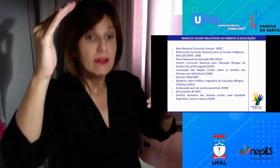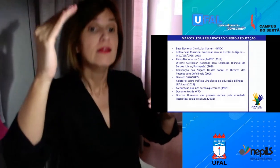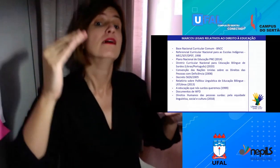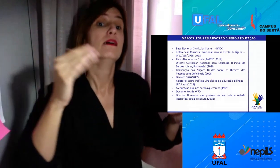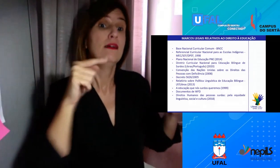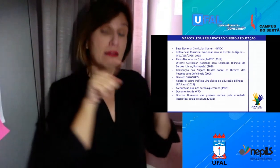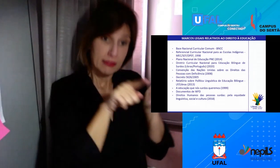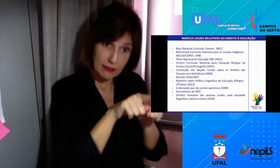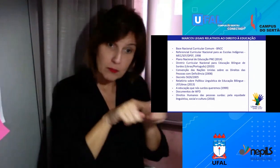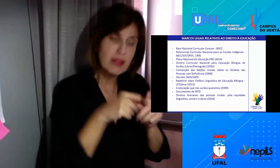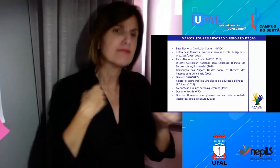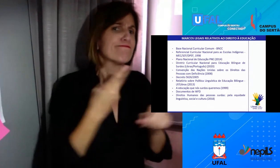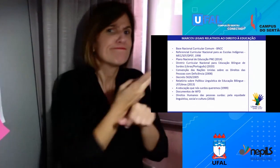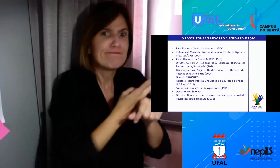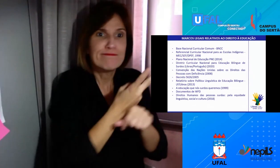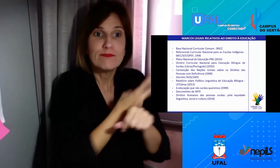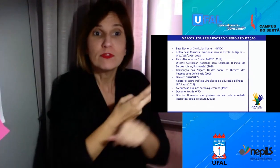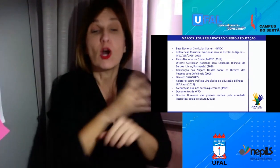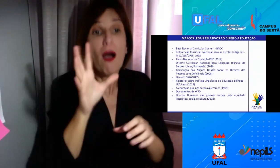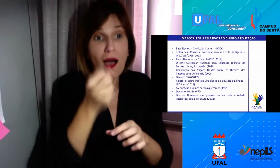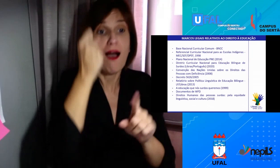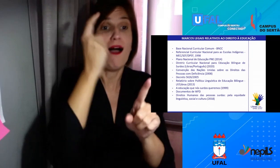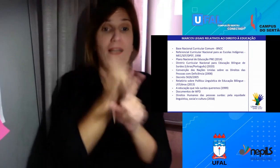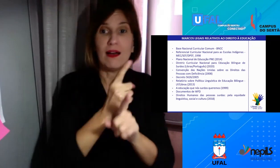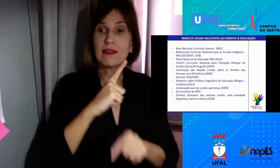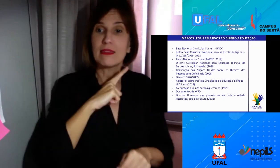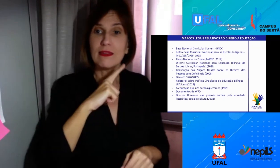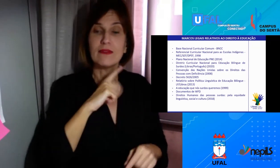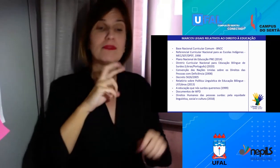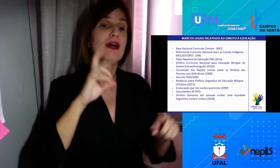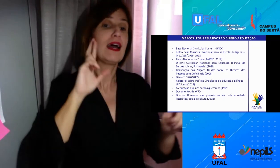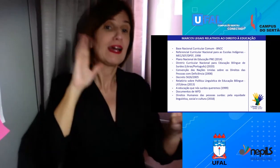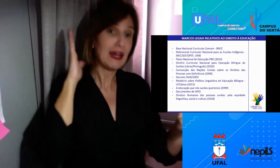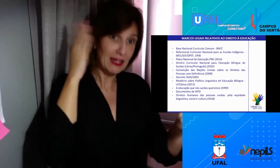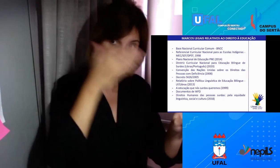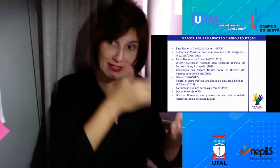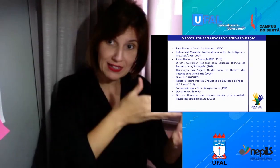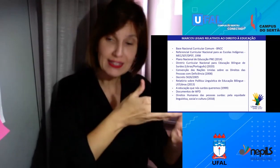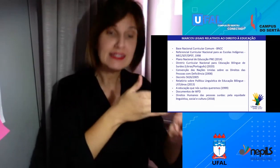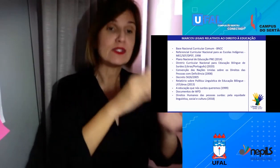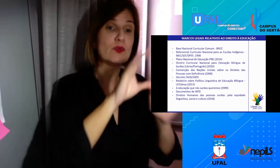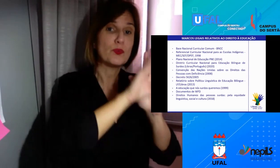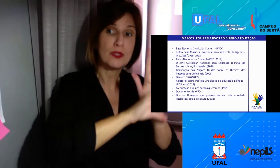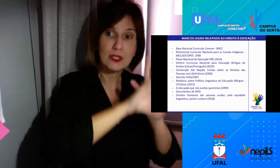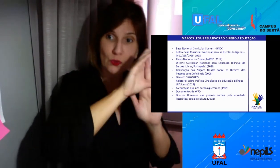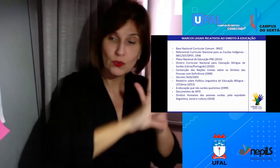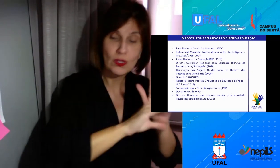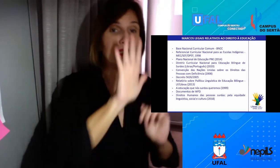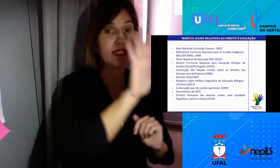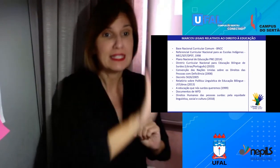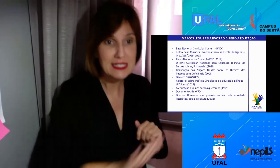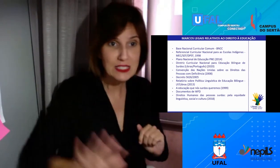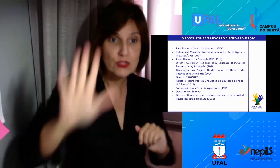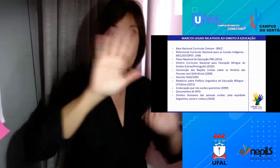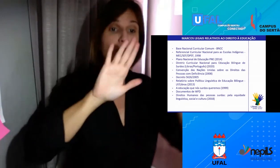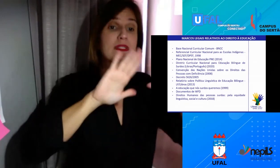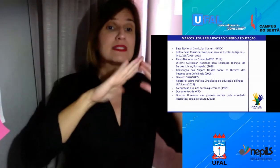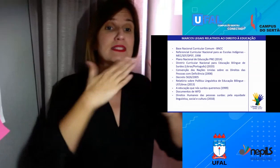para que os alunos possam fazer a progressão a partir daquilo que eles já têm, já conhecem. Então, nós temos